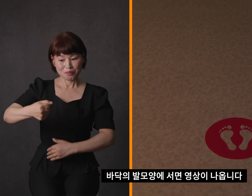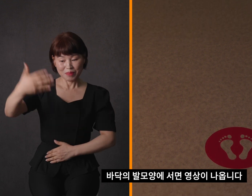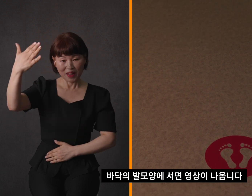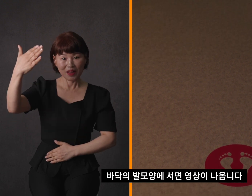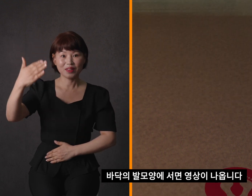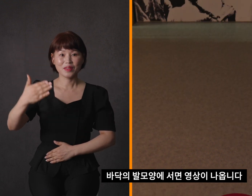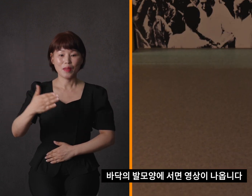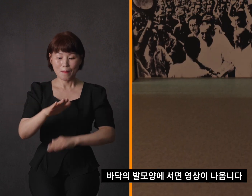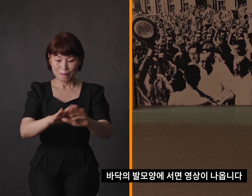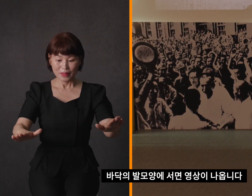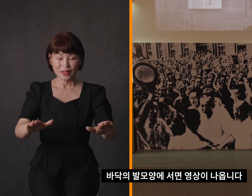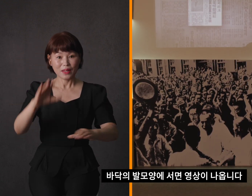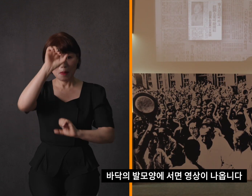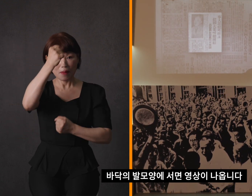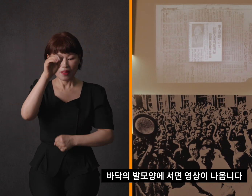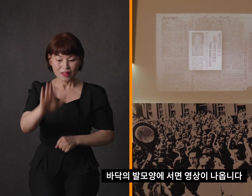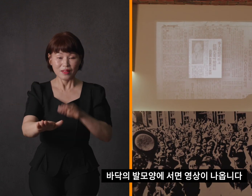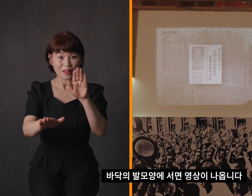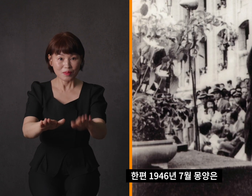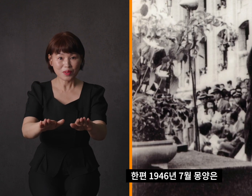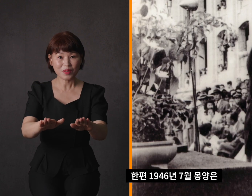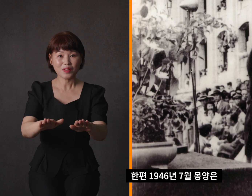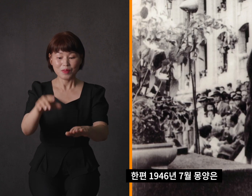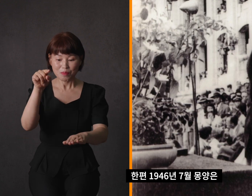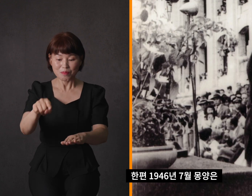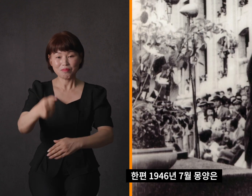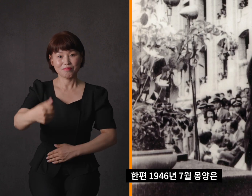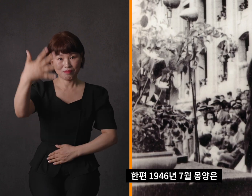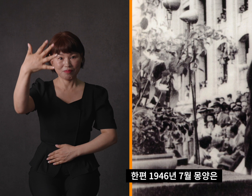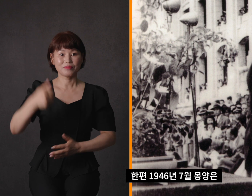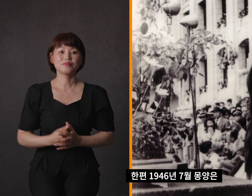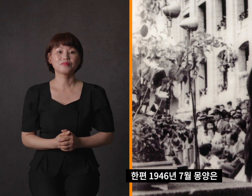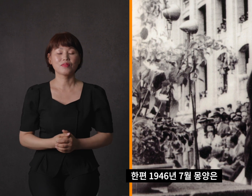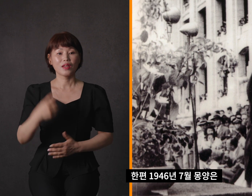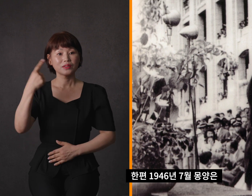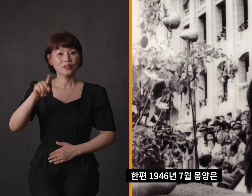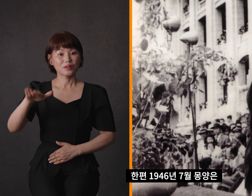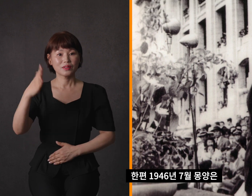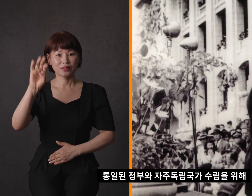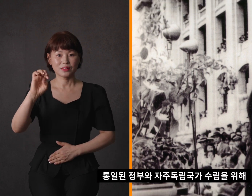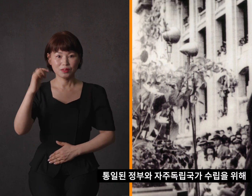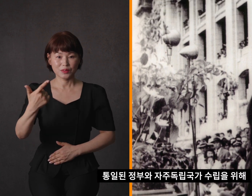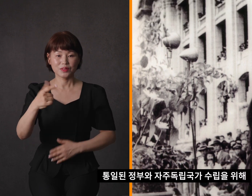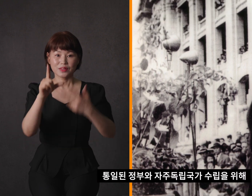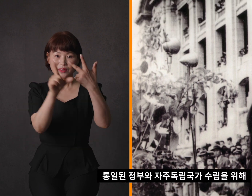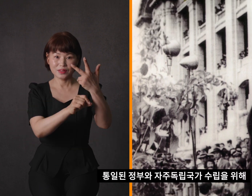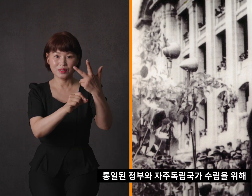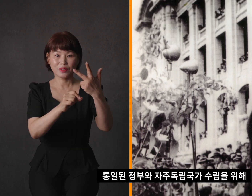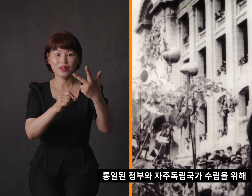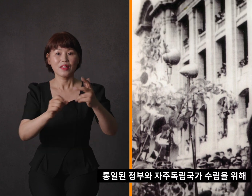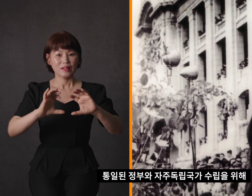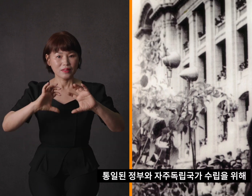모양에 서면 영상이 나옵니다. 한편 1946년 7월 몽양은 통일된